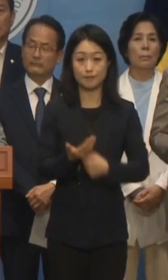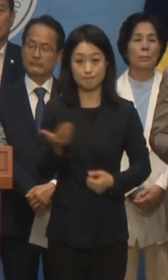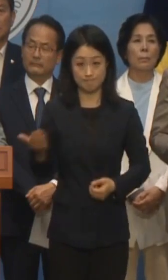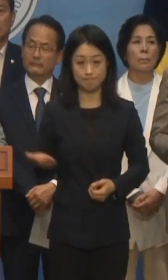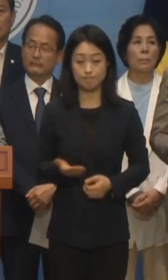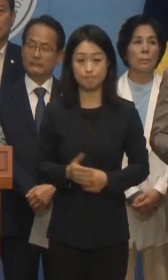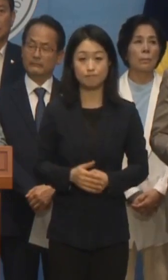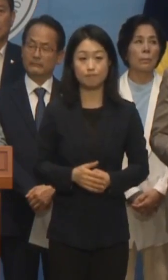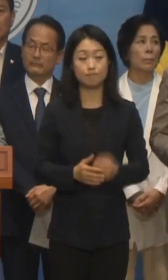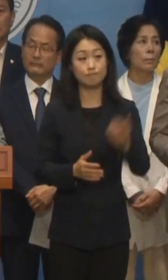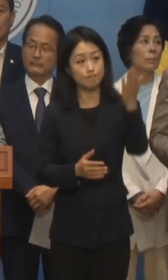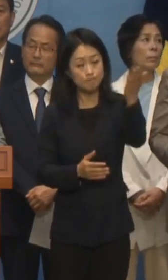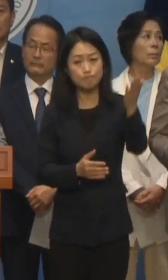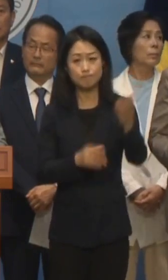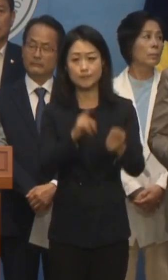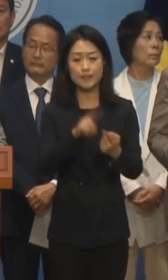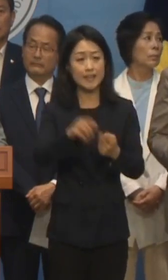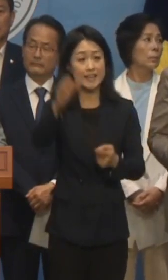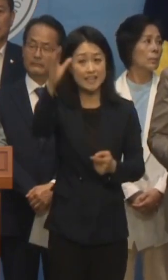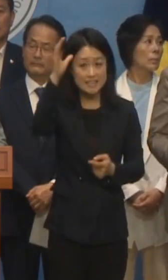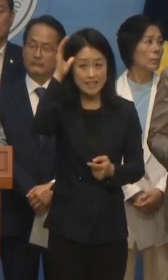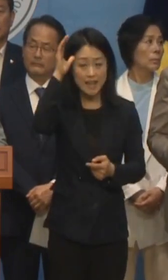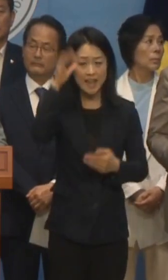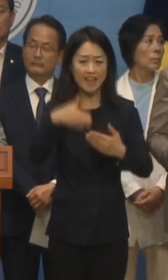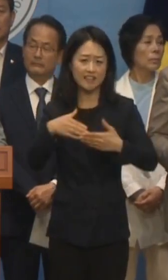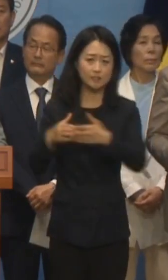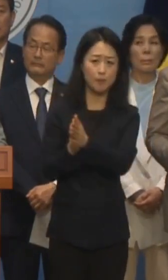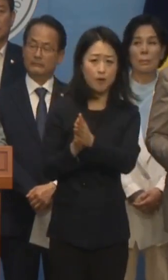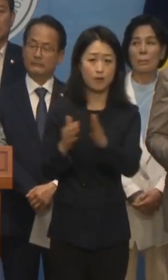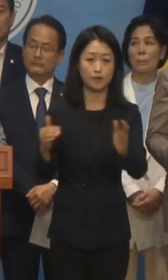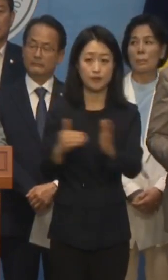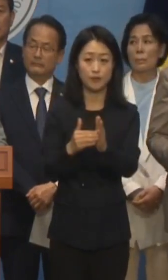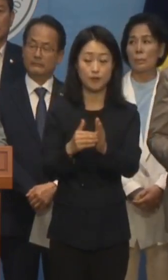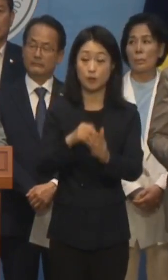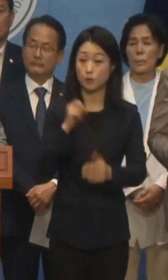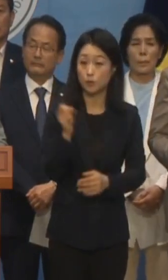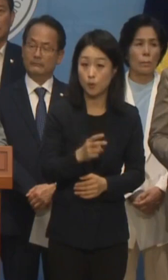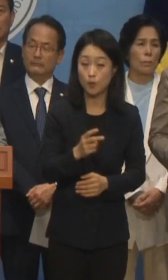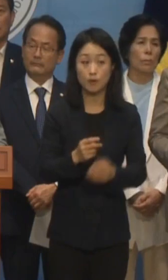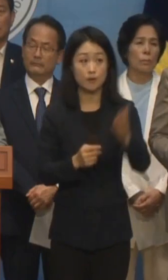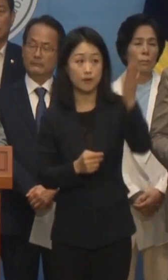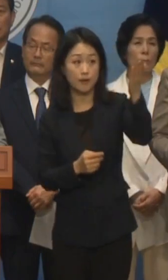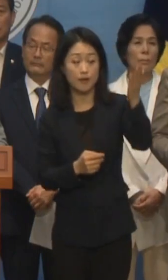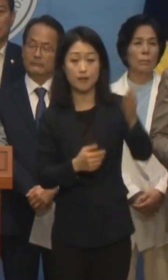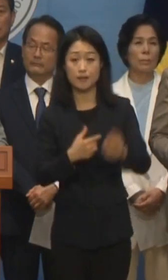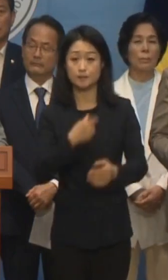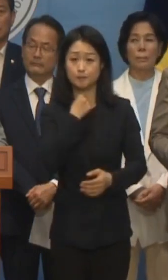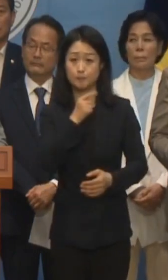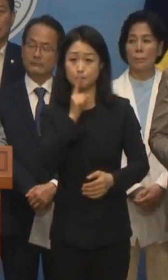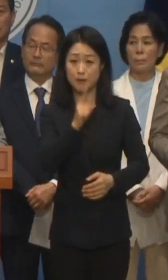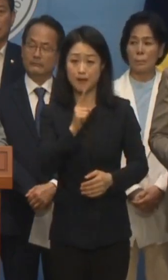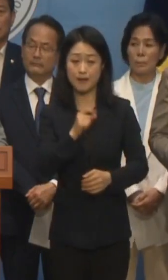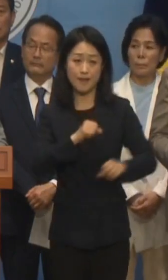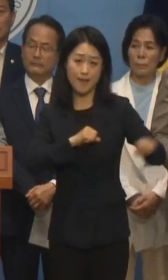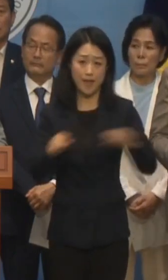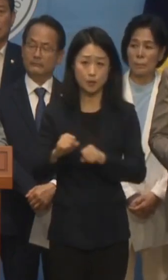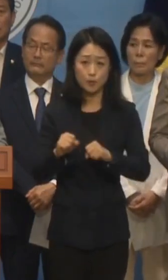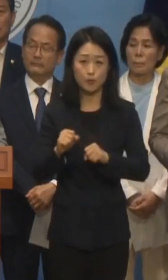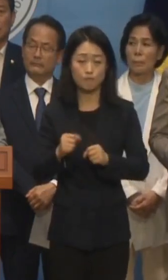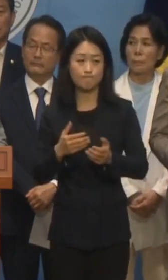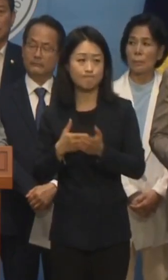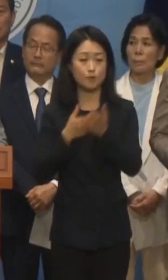이제 권익위에 대한 기대를 접겠습니다. 그리고 권익위를 향해 할 수 있는 행동과